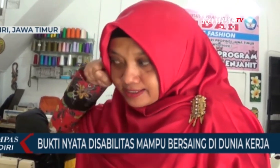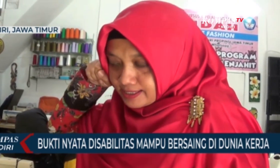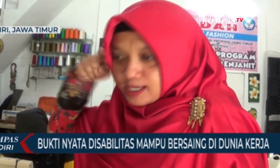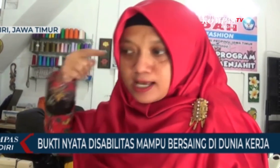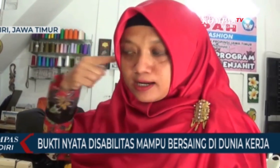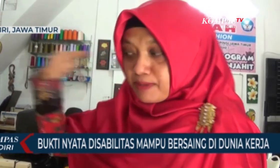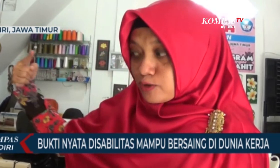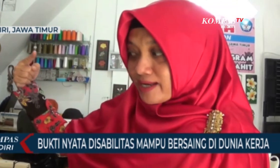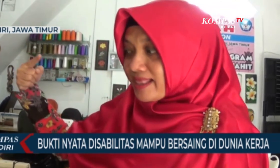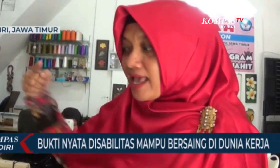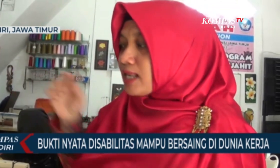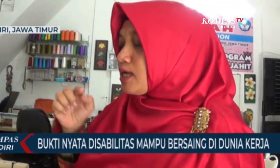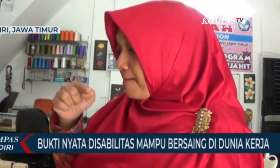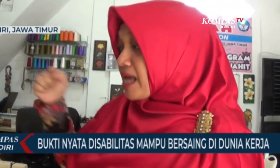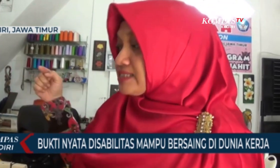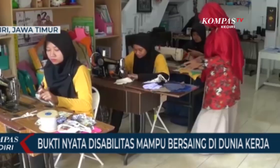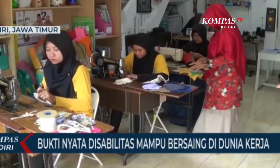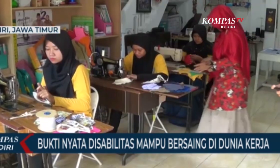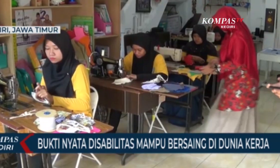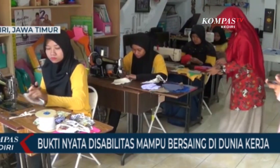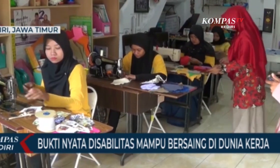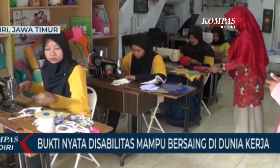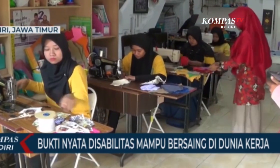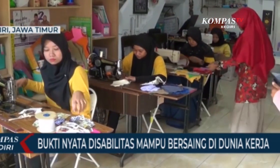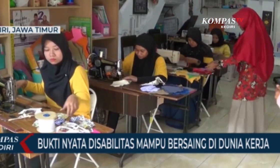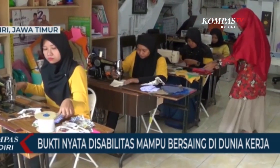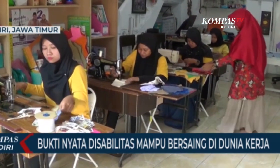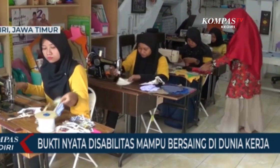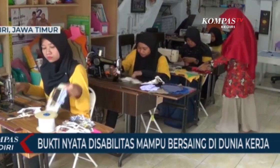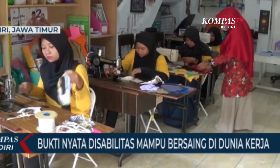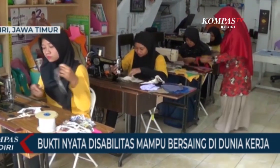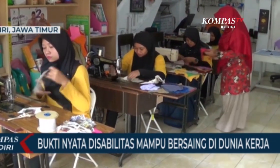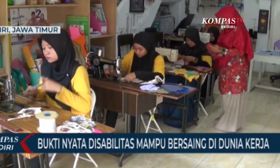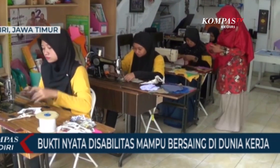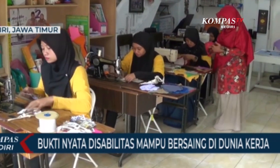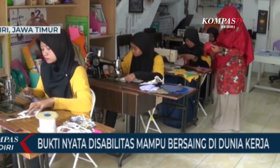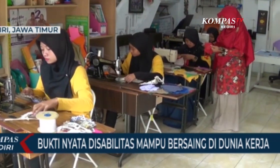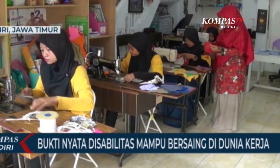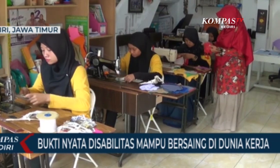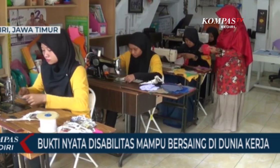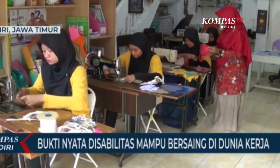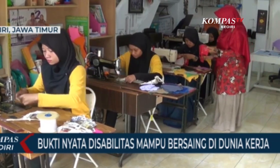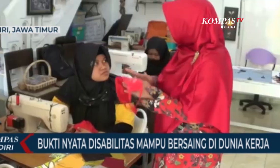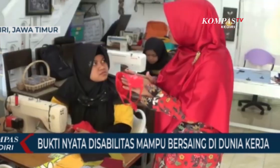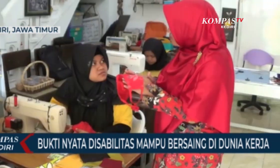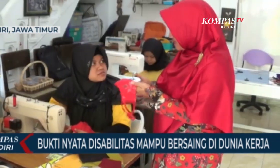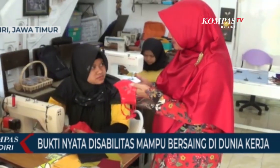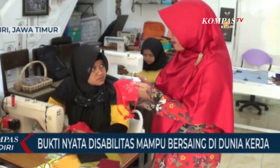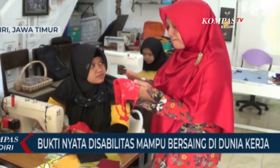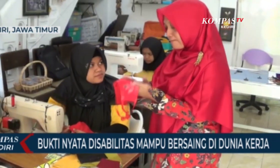keterbatasan pendengaran dan bicara namun hal itu semua tidak menjadi beban bagi pemilik usaha maskurun Yuyun